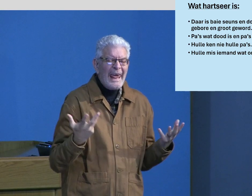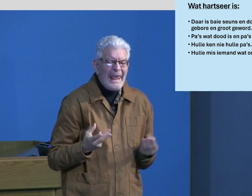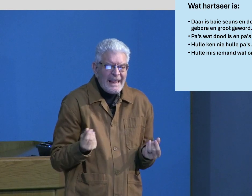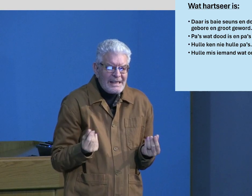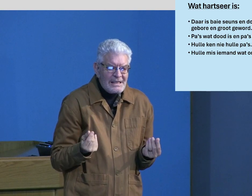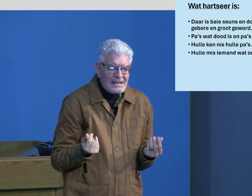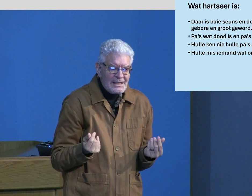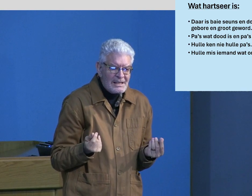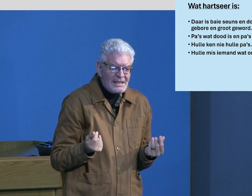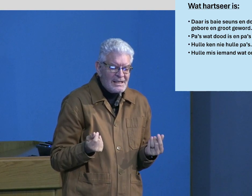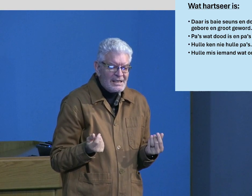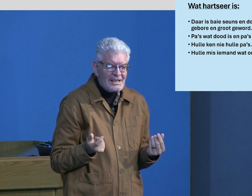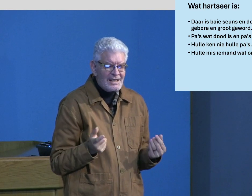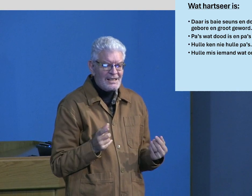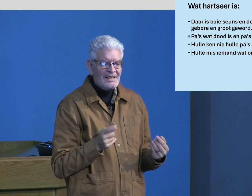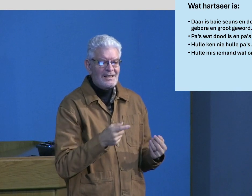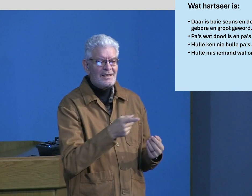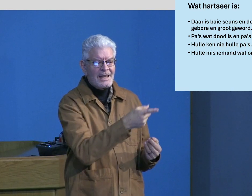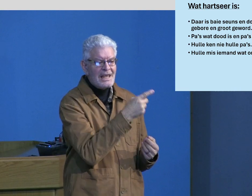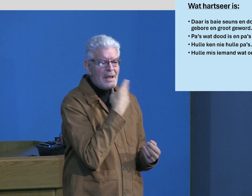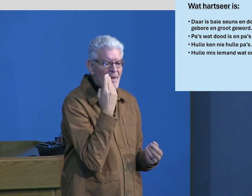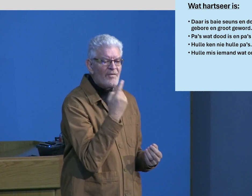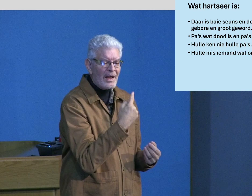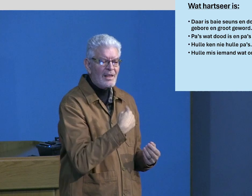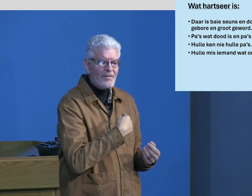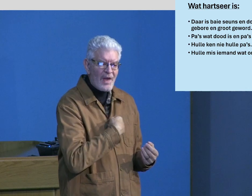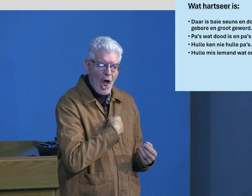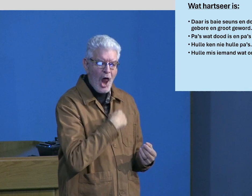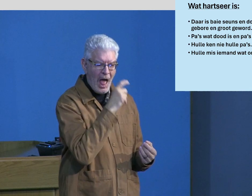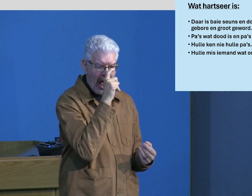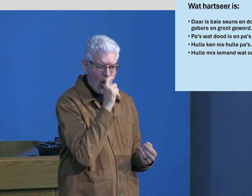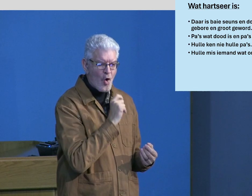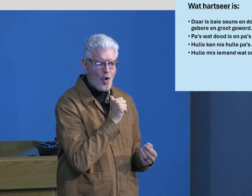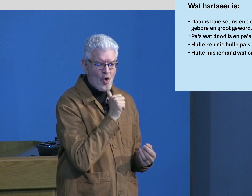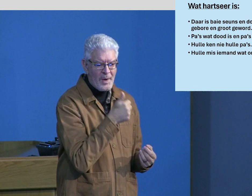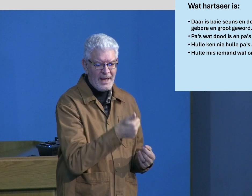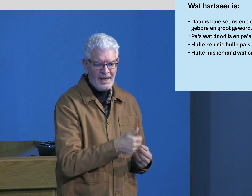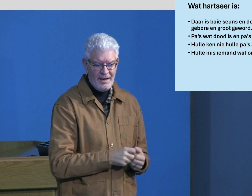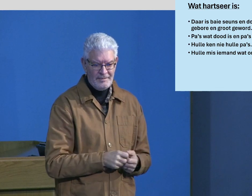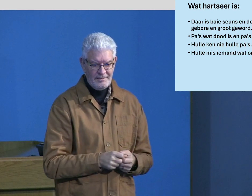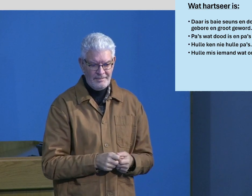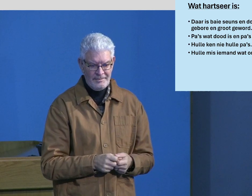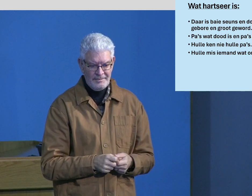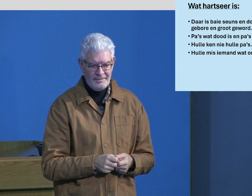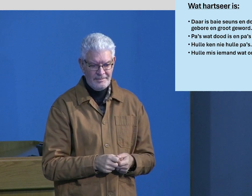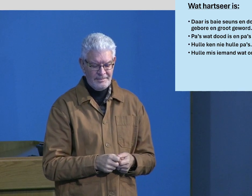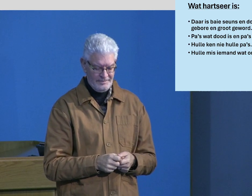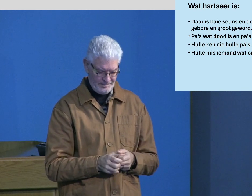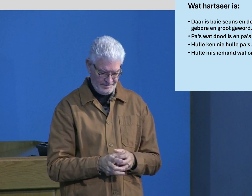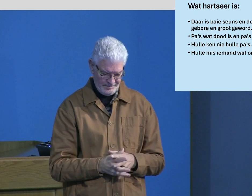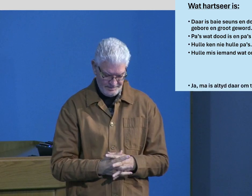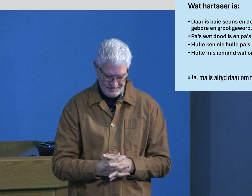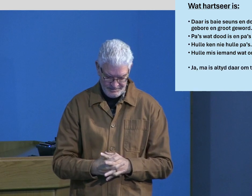Hulle soek iets in iemand wat van hulle sal hou en vir hulle sal